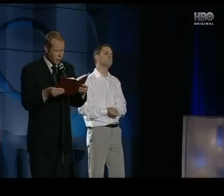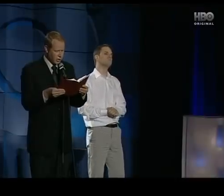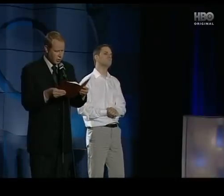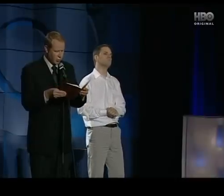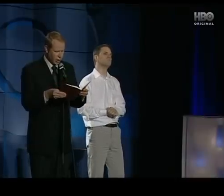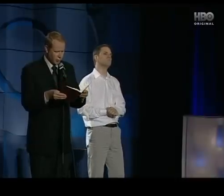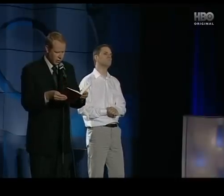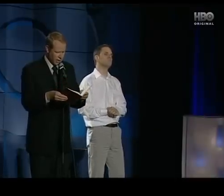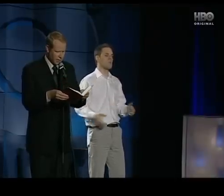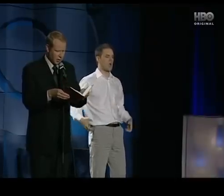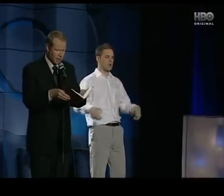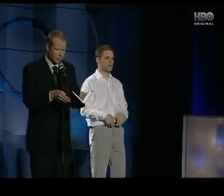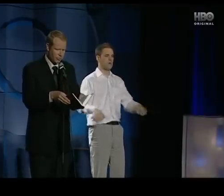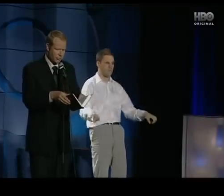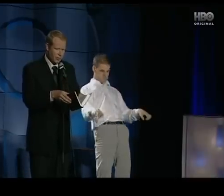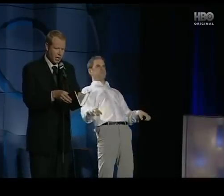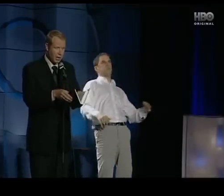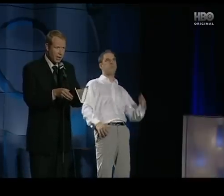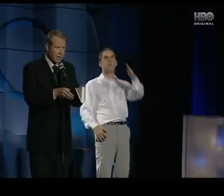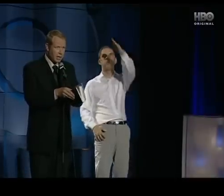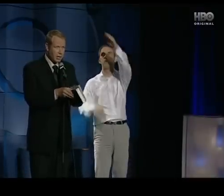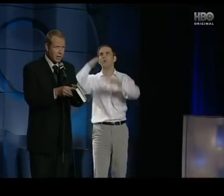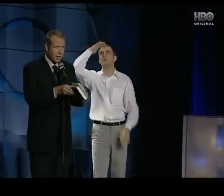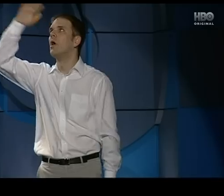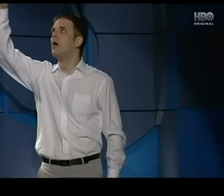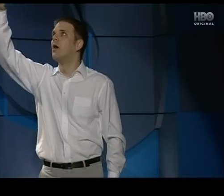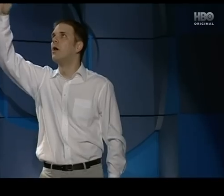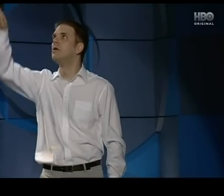jinudy odcestovali do své země.